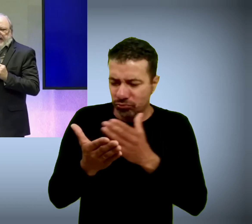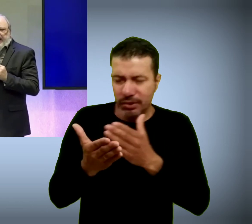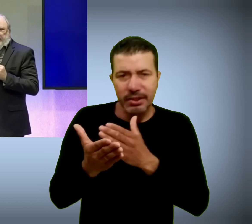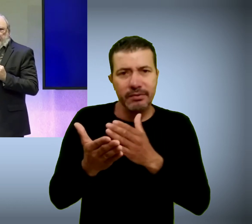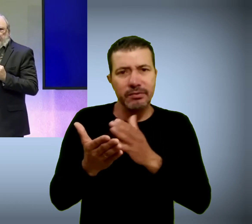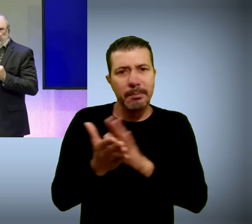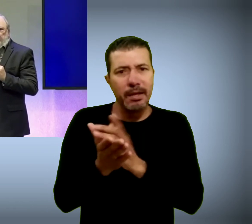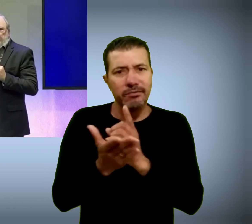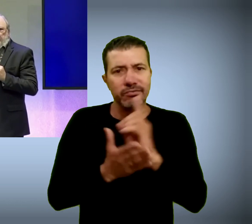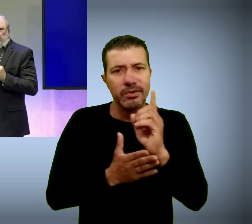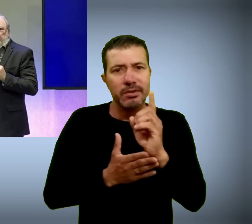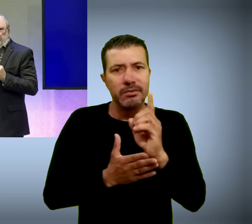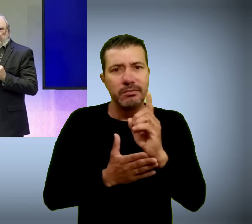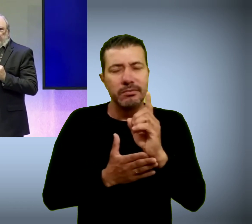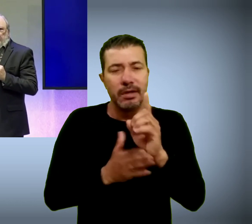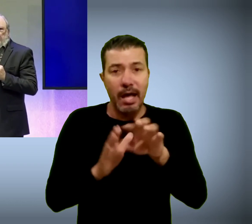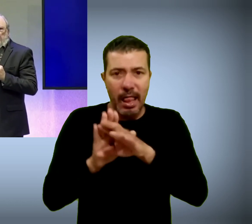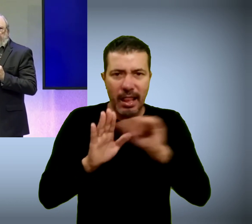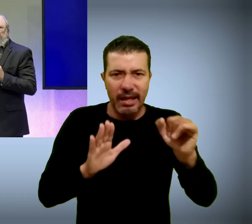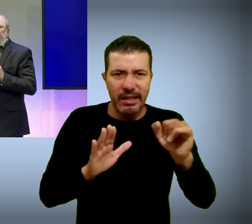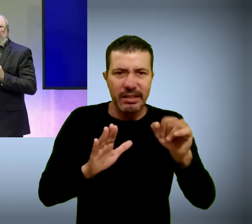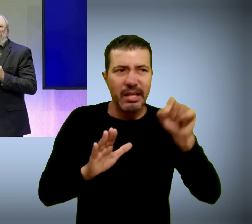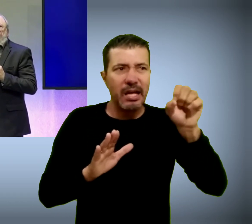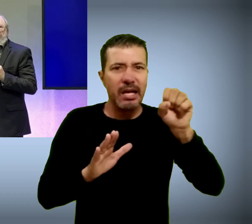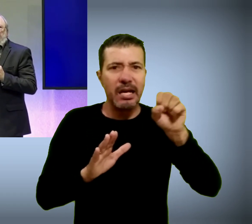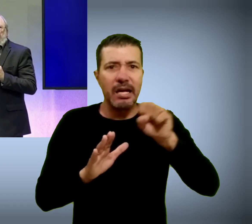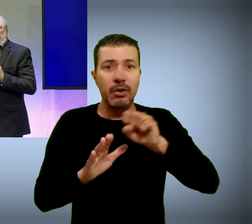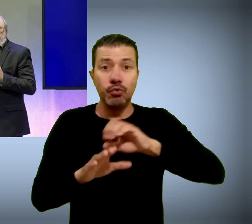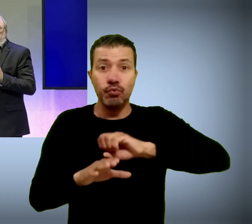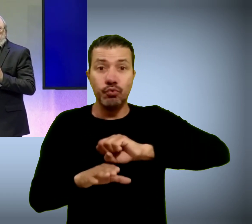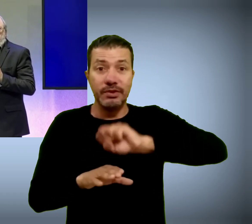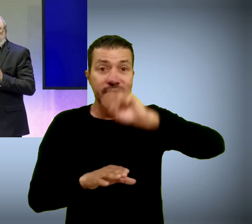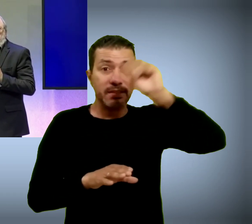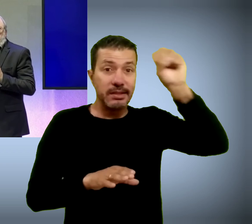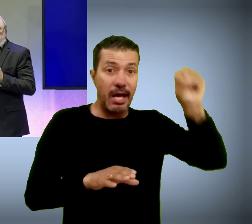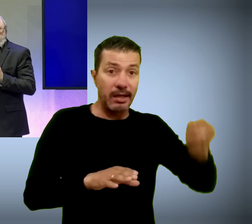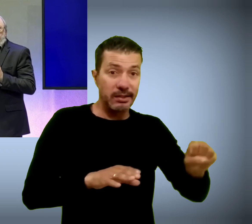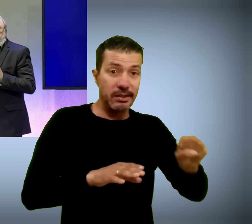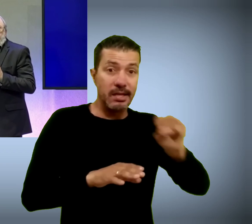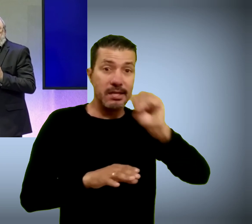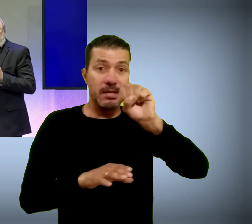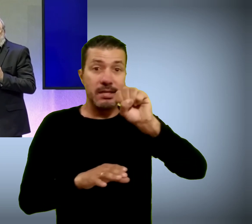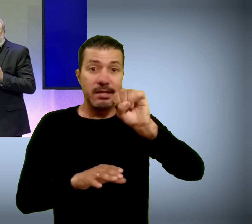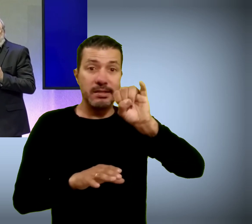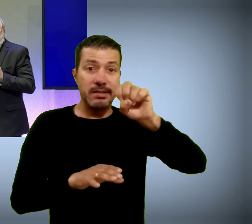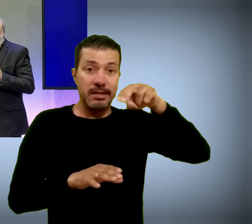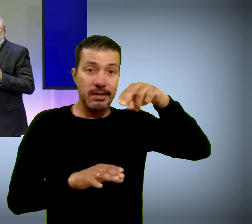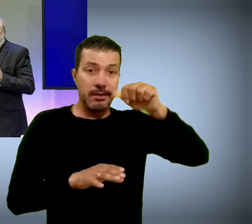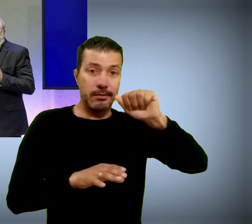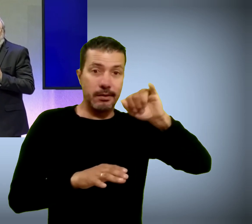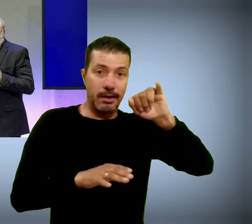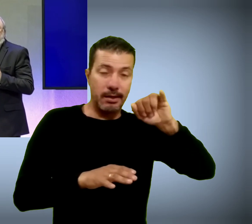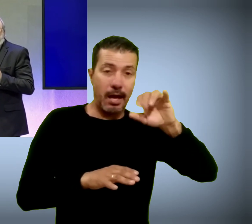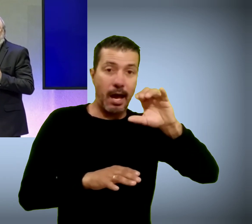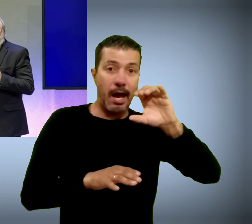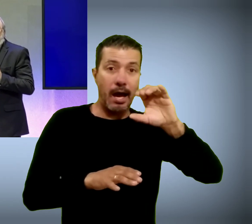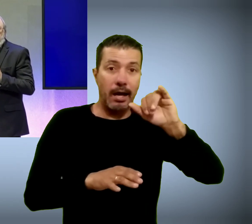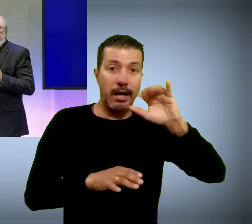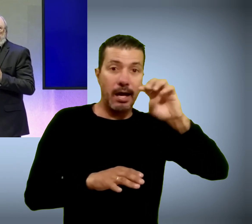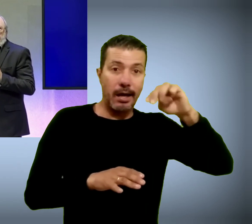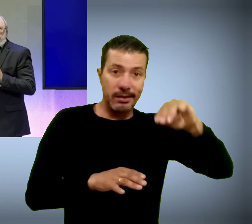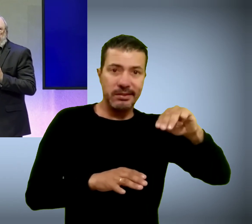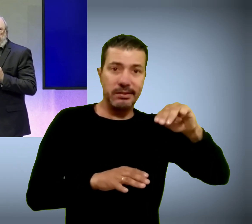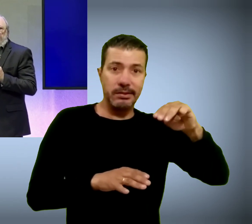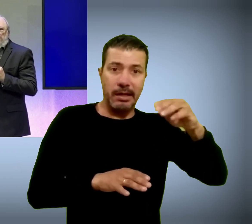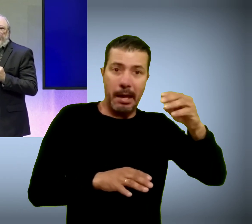só lá no Sinai? Como é que está falando em pecado aqui? Porque Caim já tinha planos de matar o